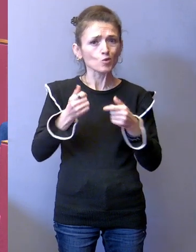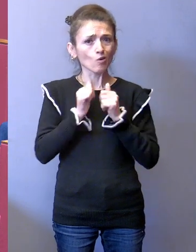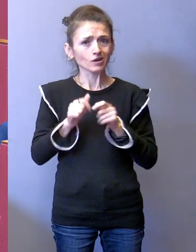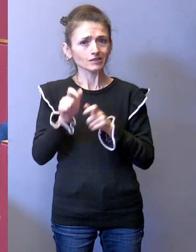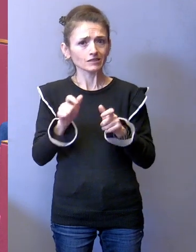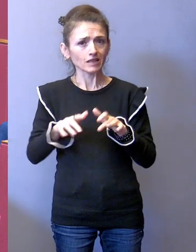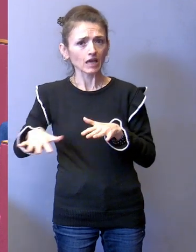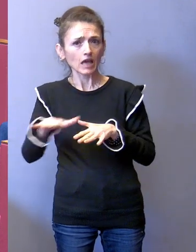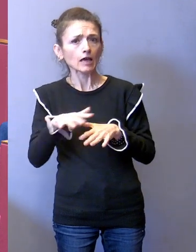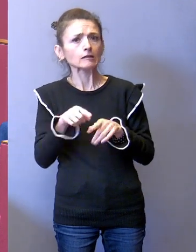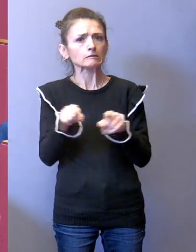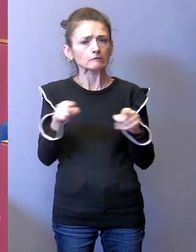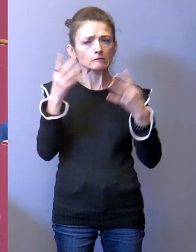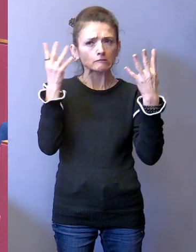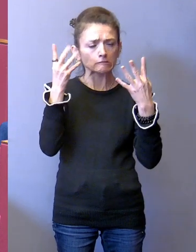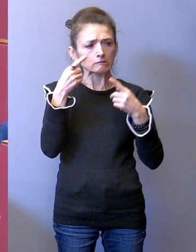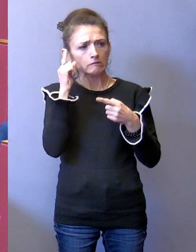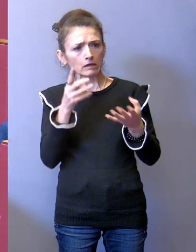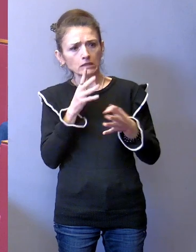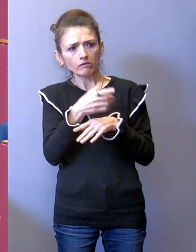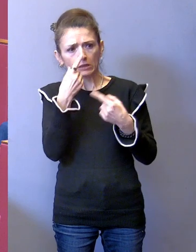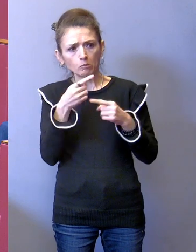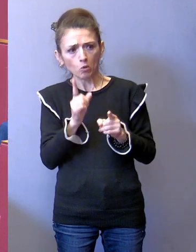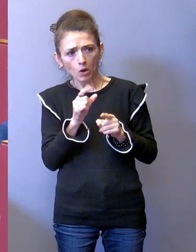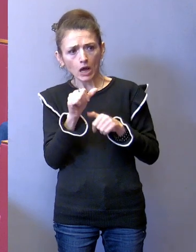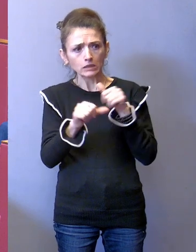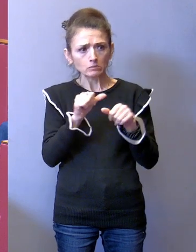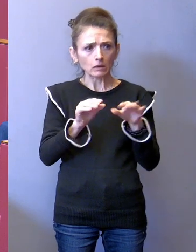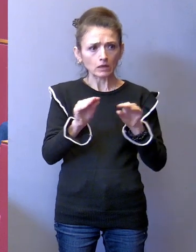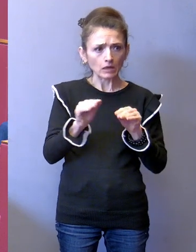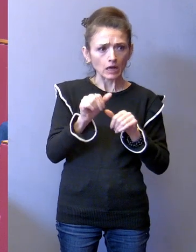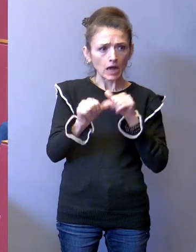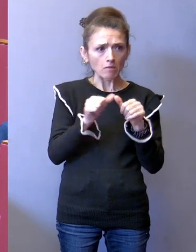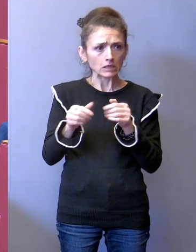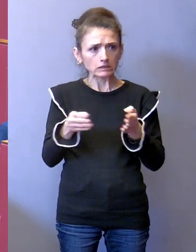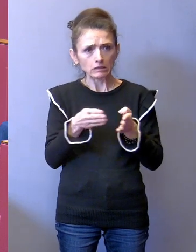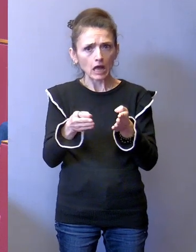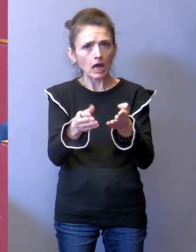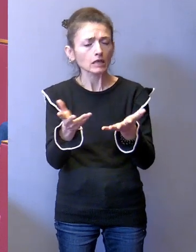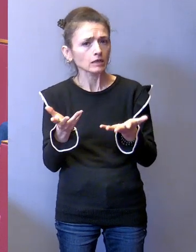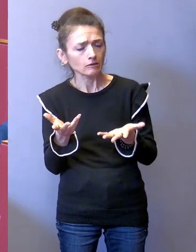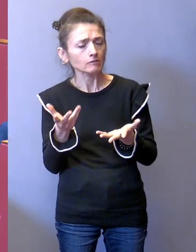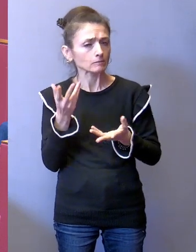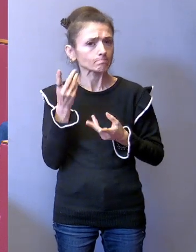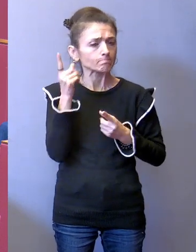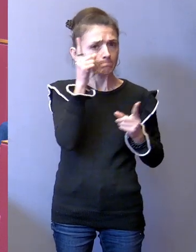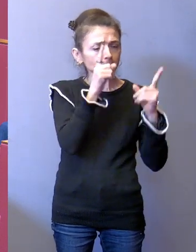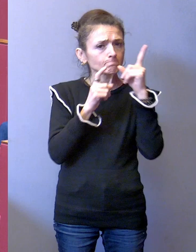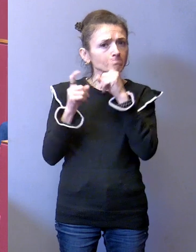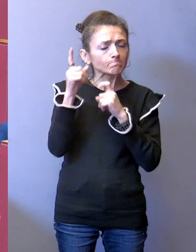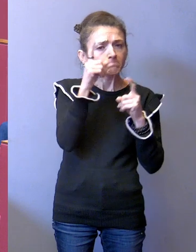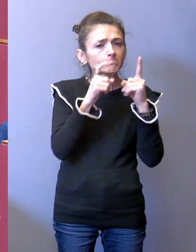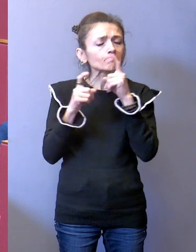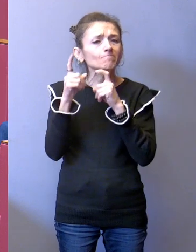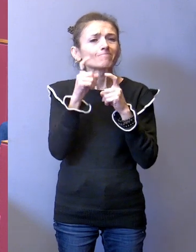quali saranno gli interventi Ed eventualmente se ci saranno degli spostamenti tale da consentire un normale ed un